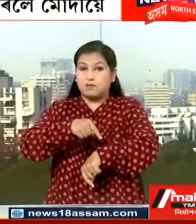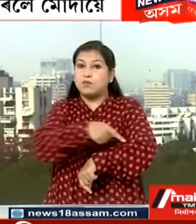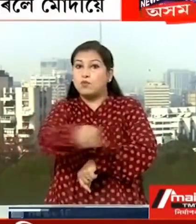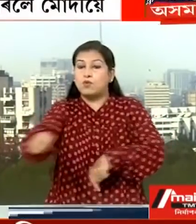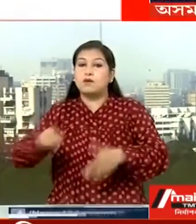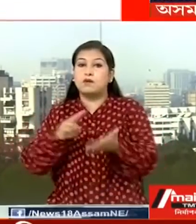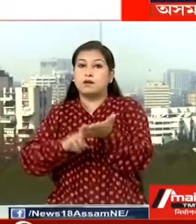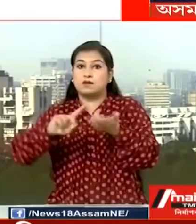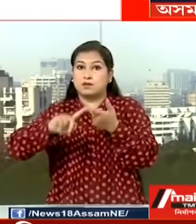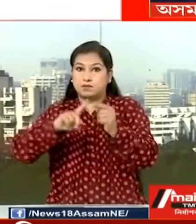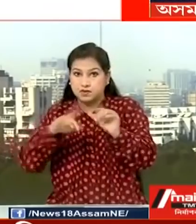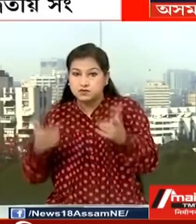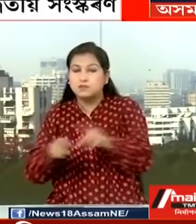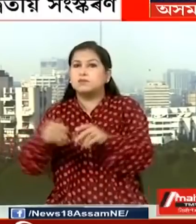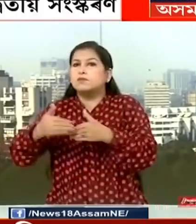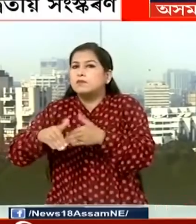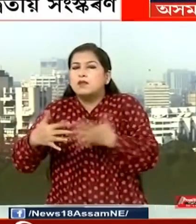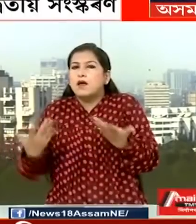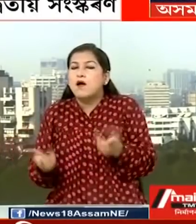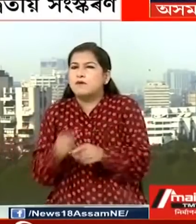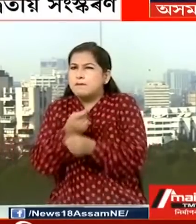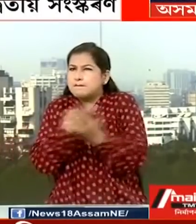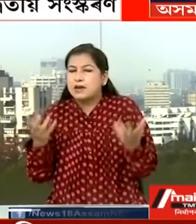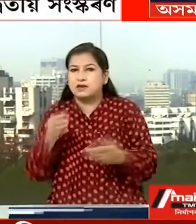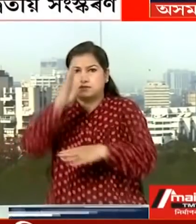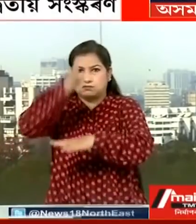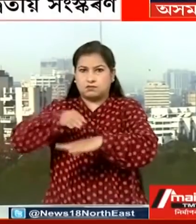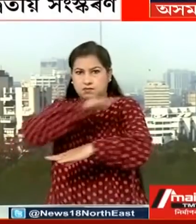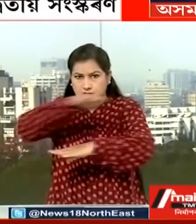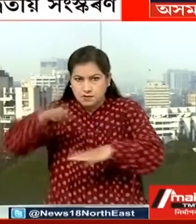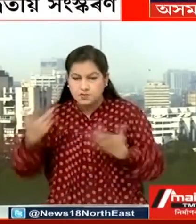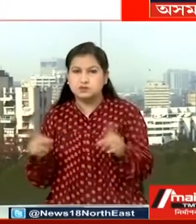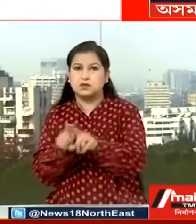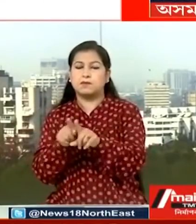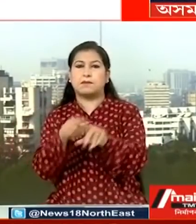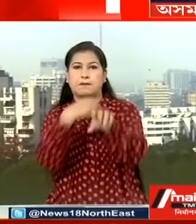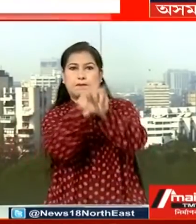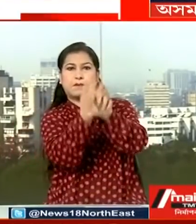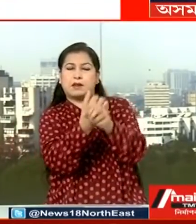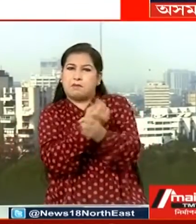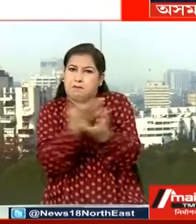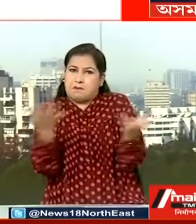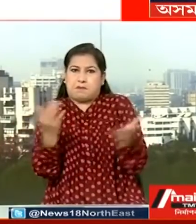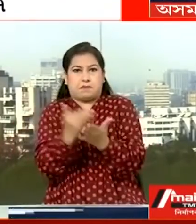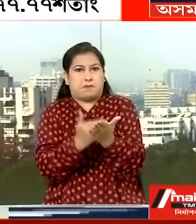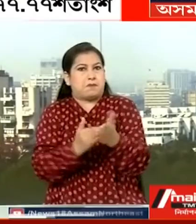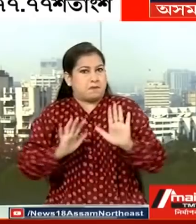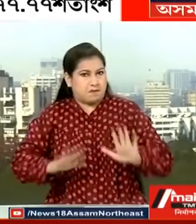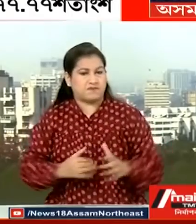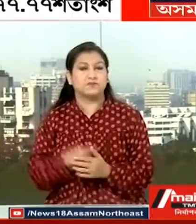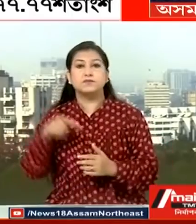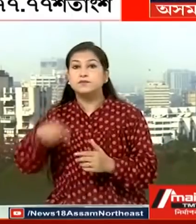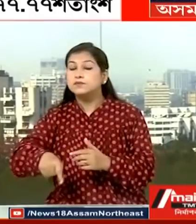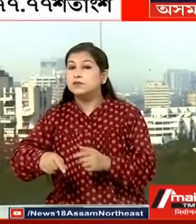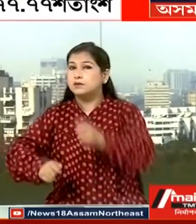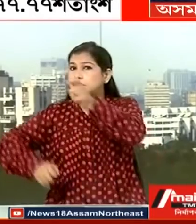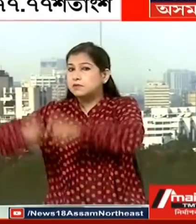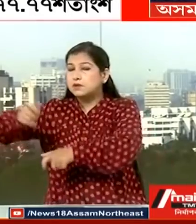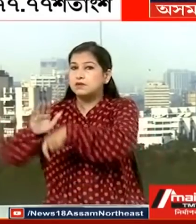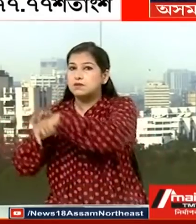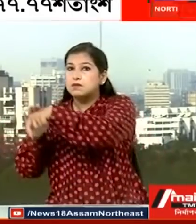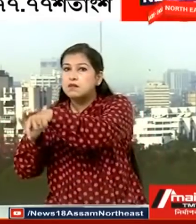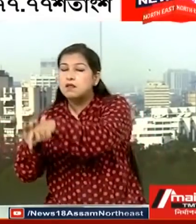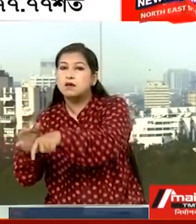नीति और इसके क्रियान्वयन पर कई वेबिनार और वर्चुअल सम्मेलन का आयोजन कर रहा है जिसमें विशेषज्ञ शिक्षा नीति के